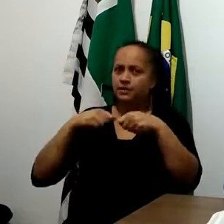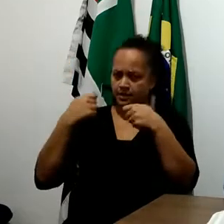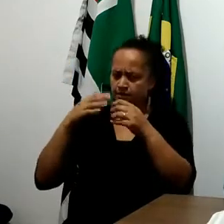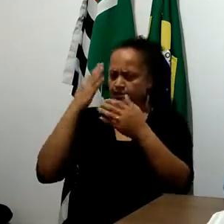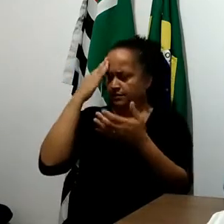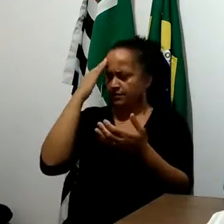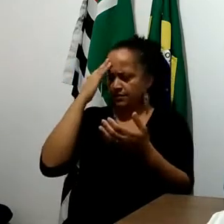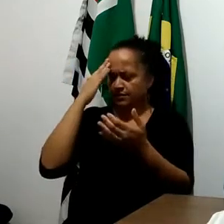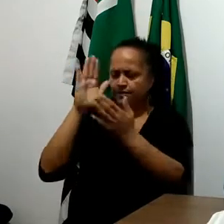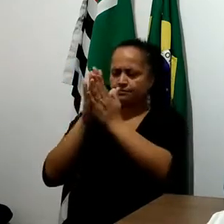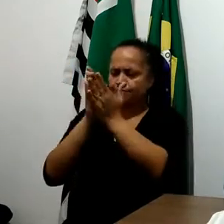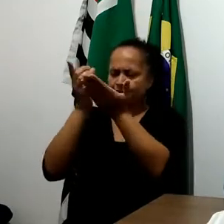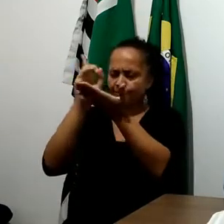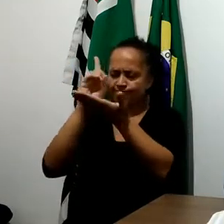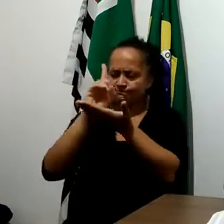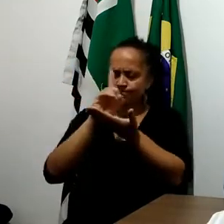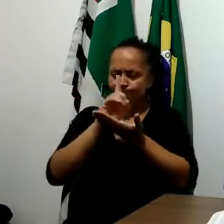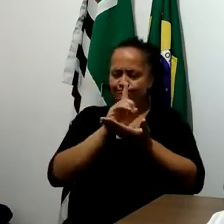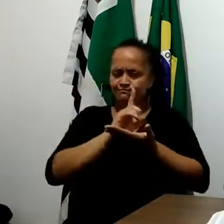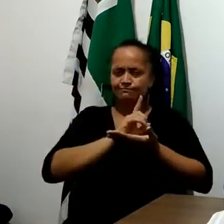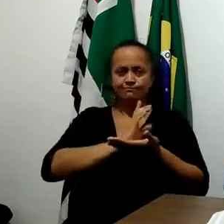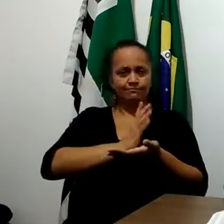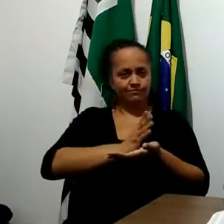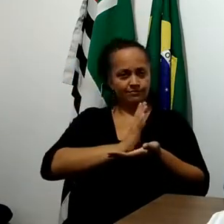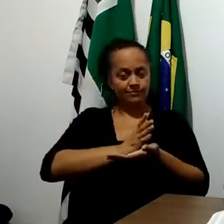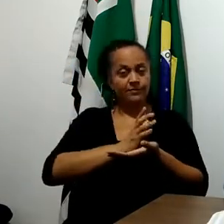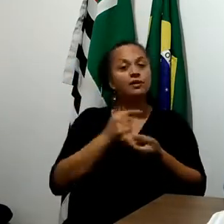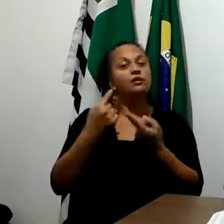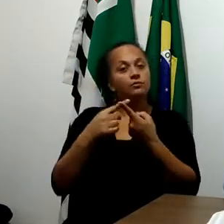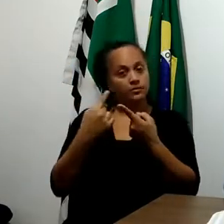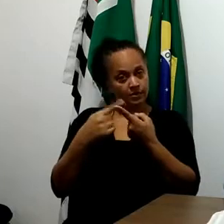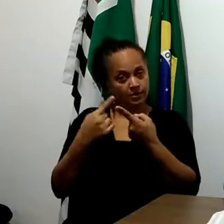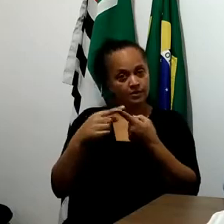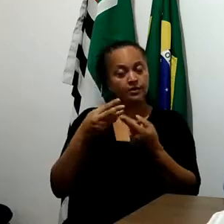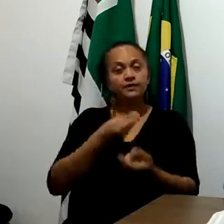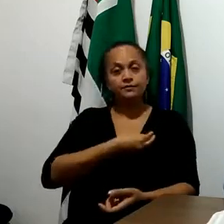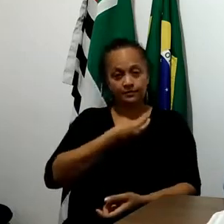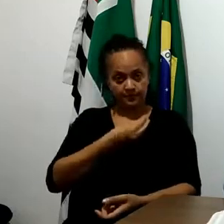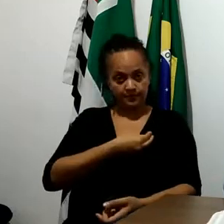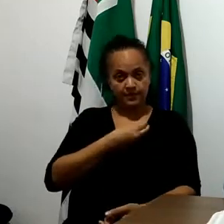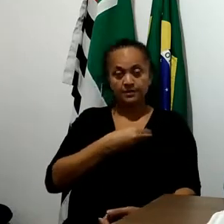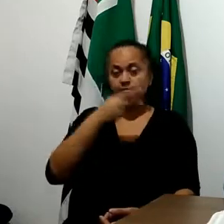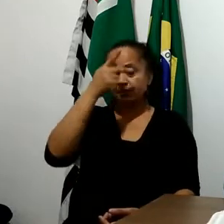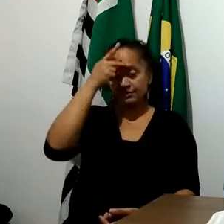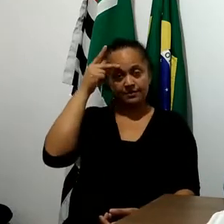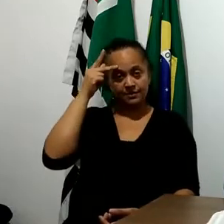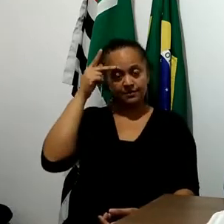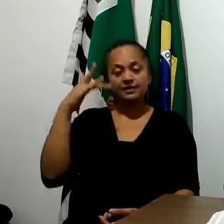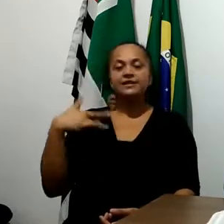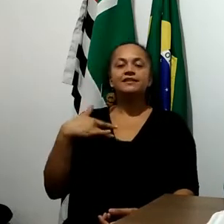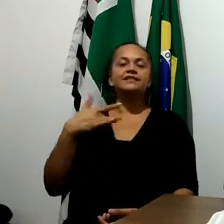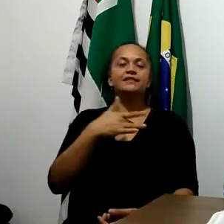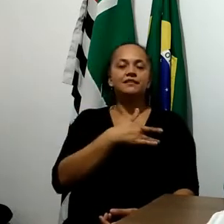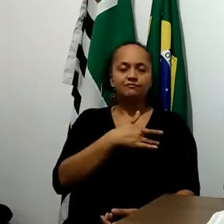coração, porque são vida para quem os acha e saúde para o seu corpo.